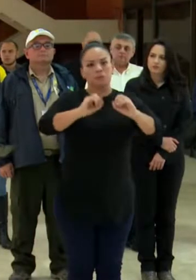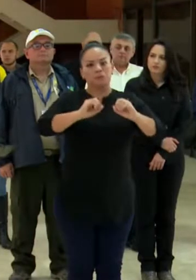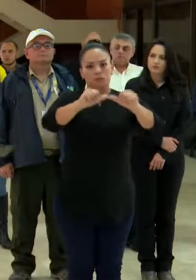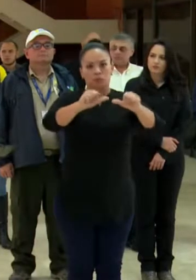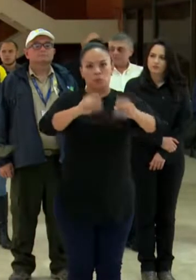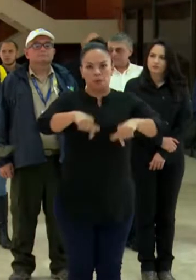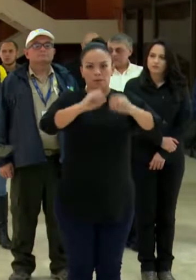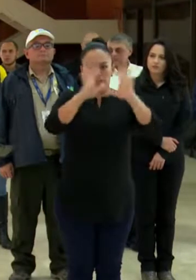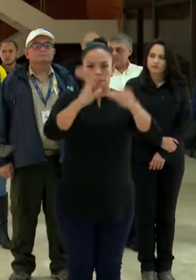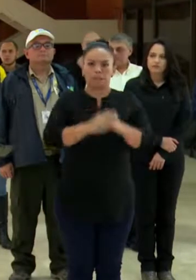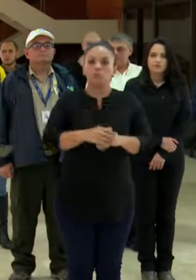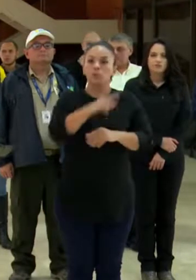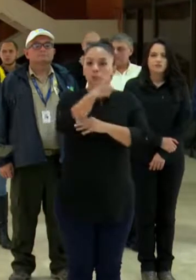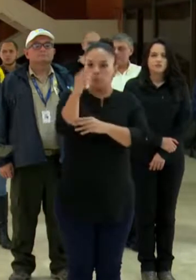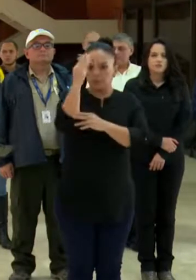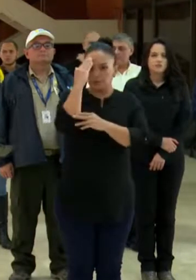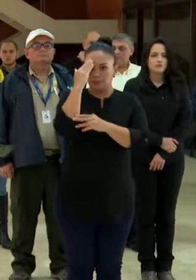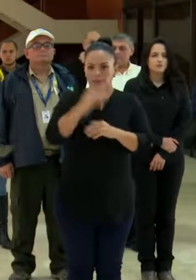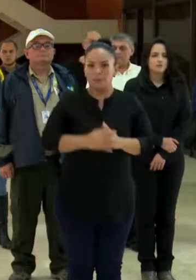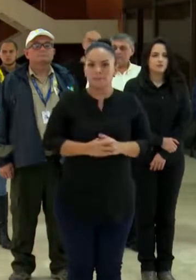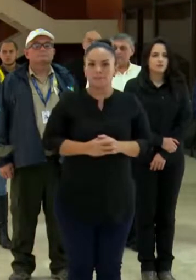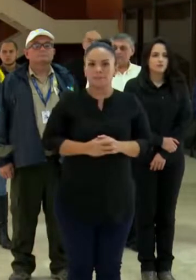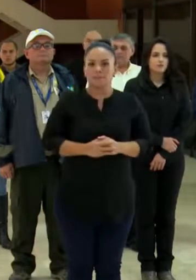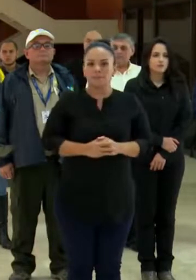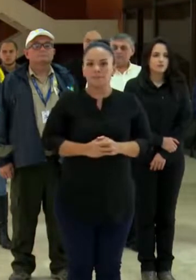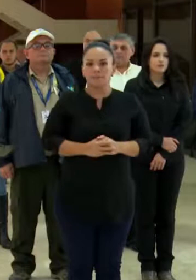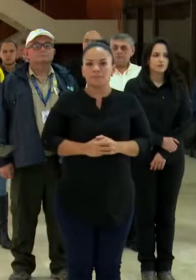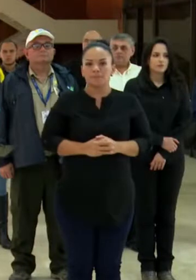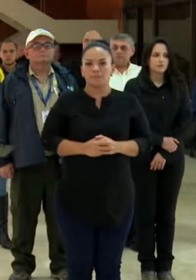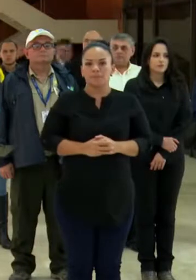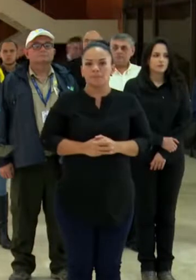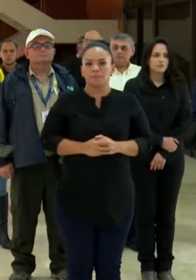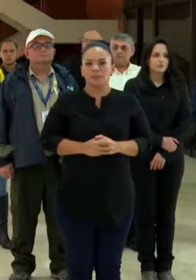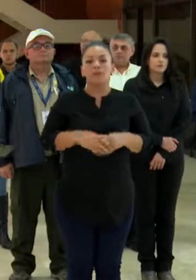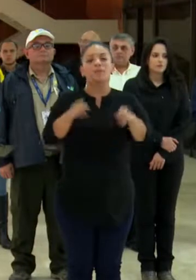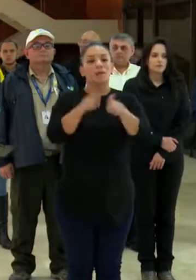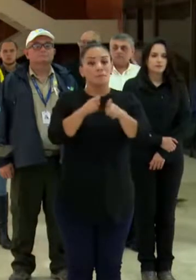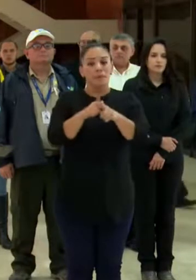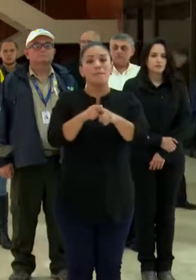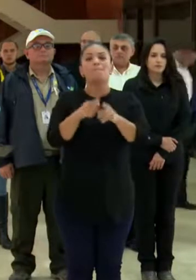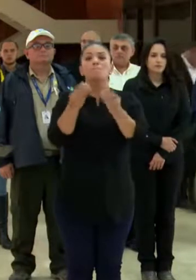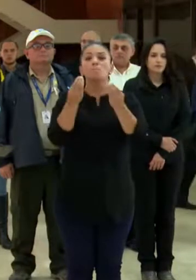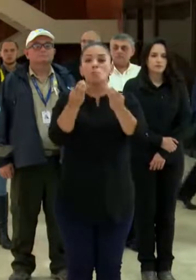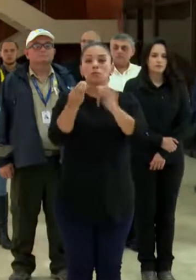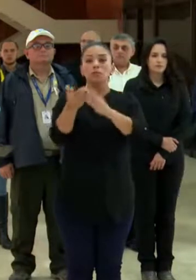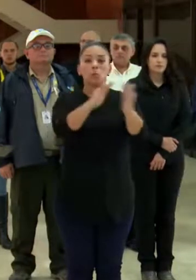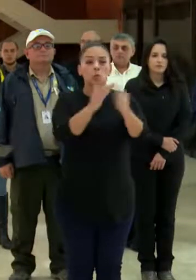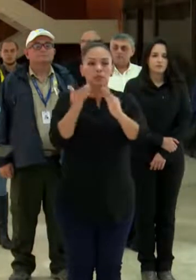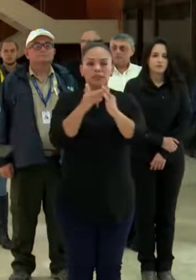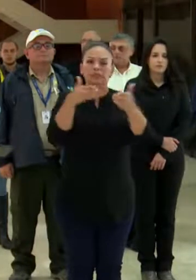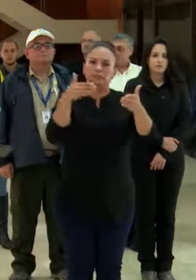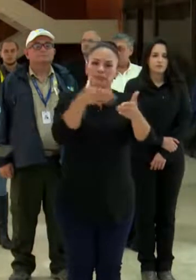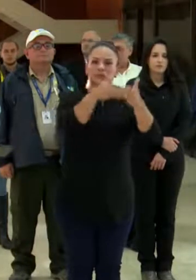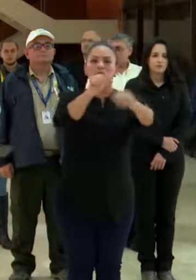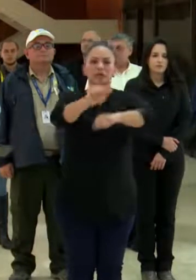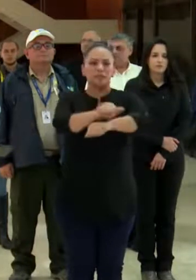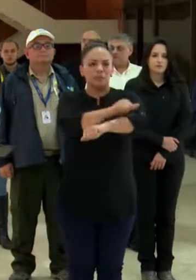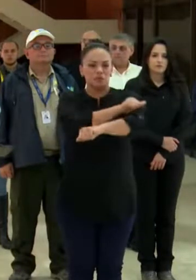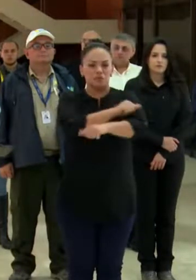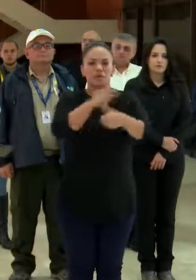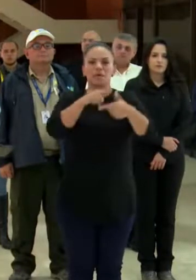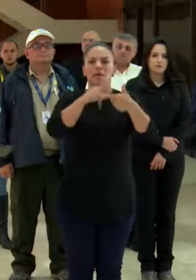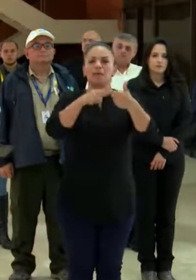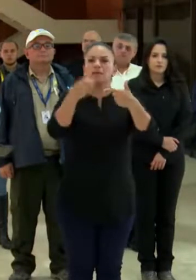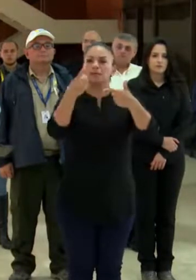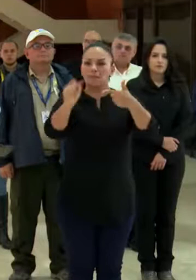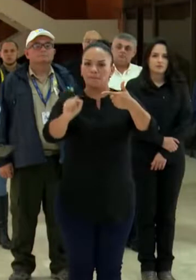saben, hemos tenido muchos damnificados también en Ancerrí,